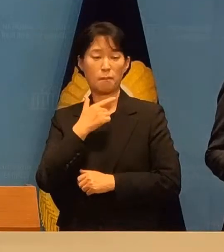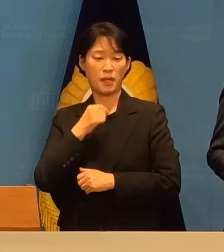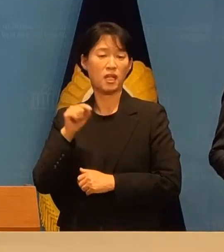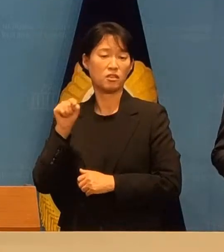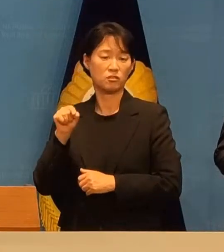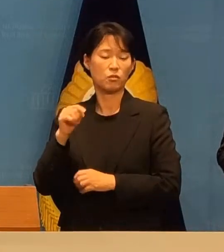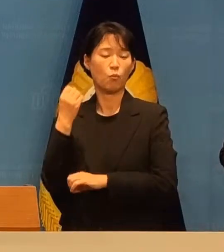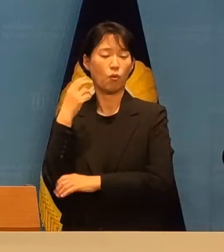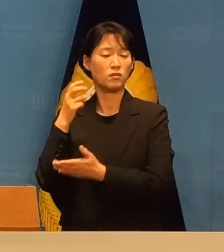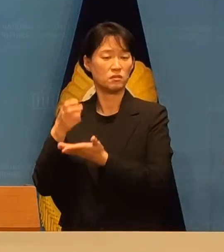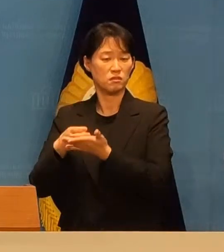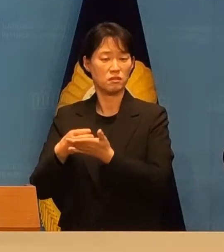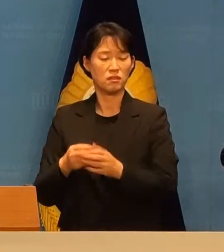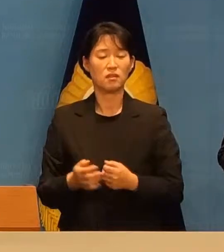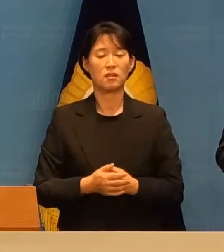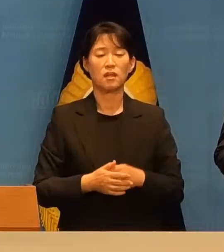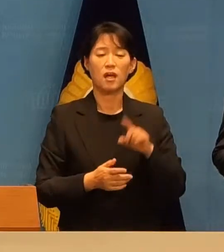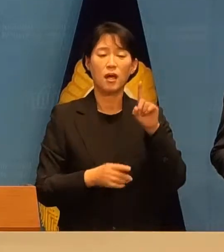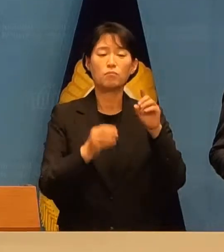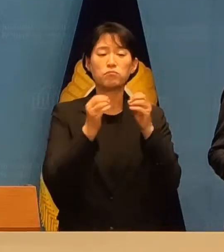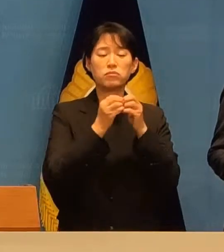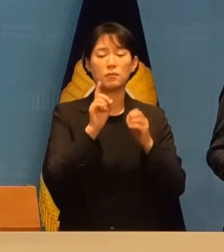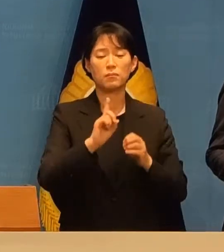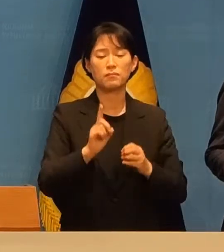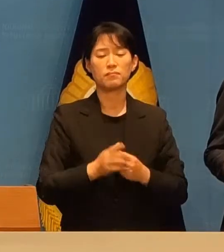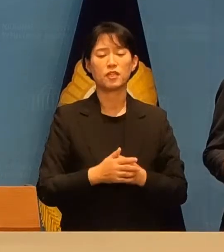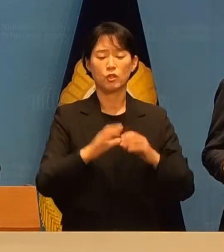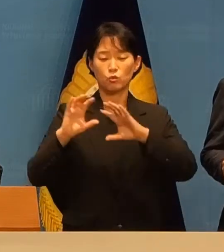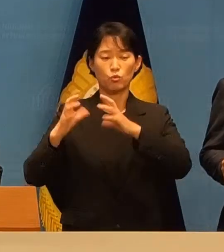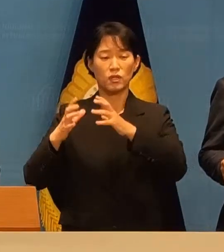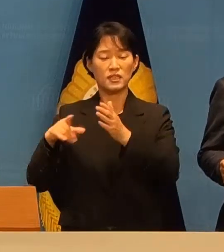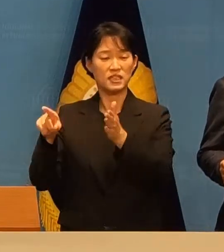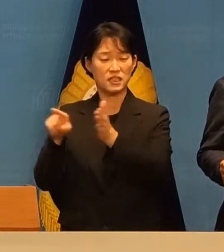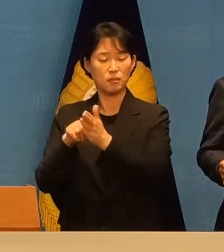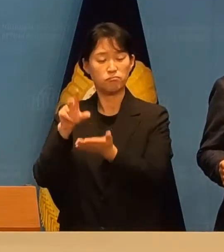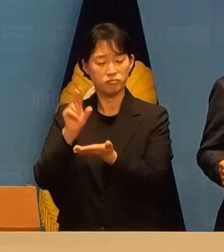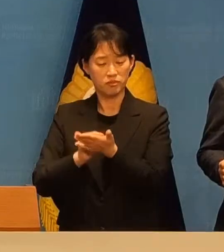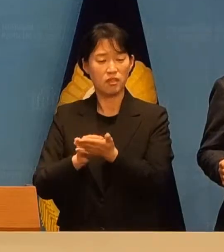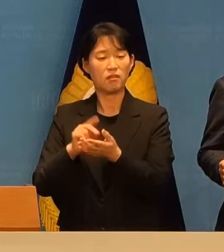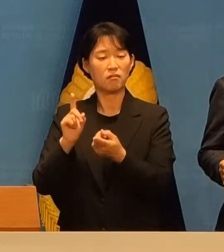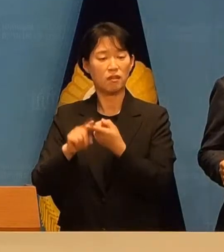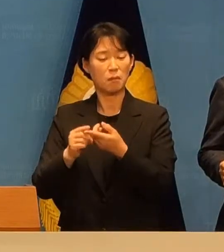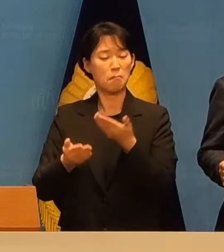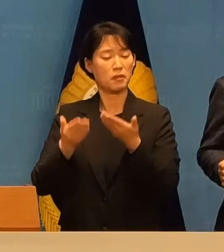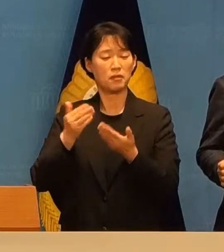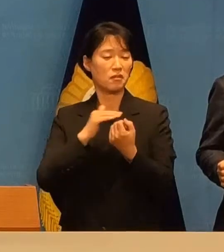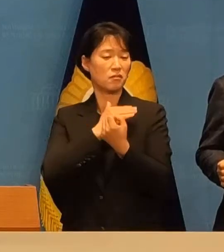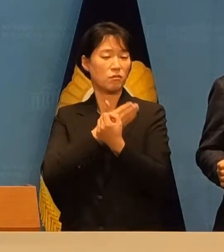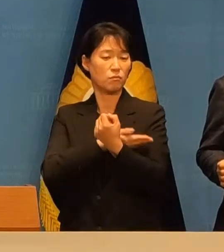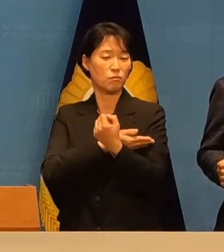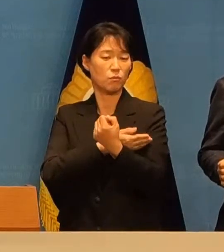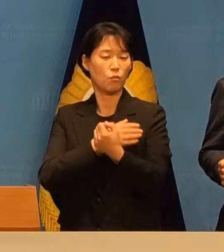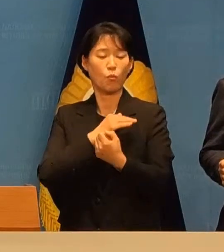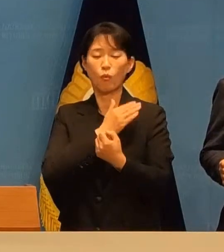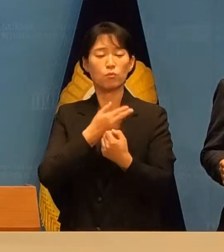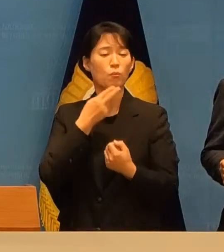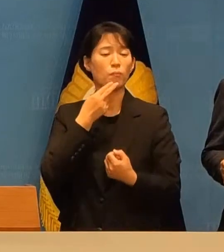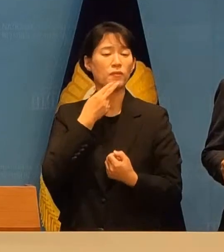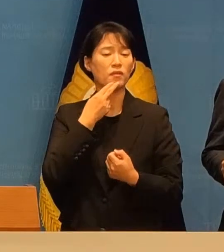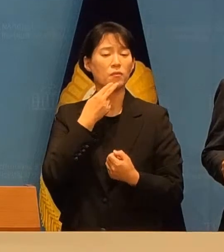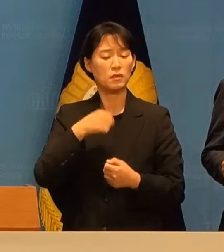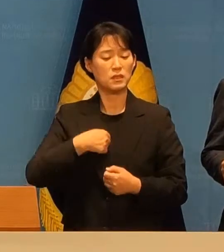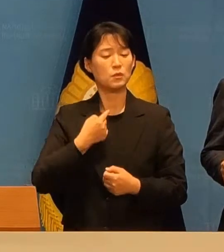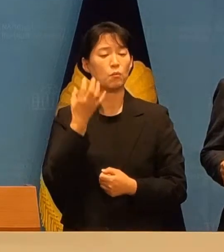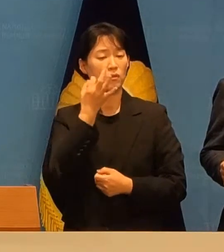원칙입니다. 한 문장으로 말하면 이것입니다. 국가는 신앙 문제에 대해 판단할 능력도 권한도 없다고